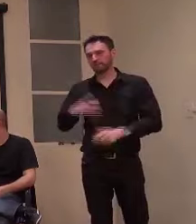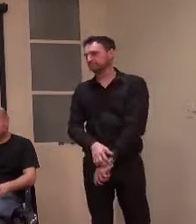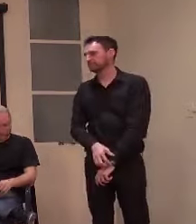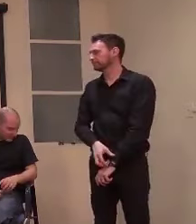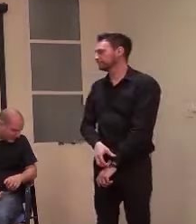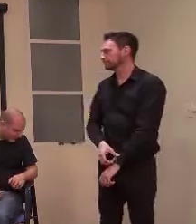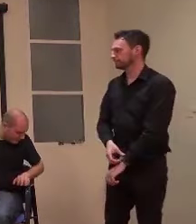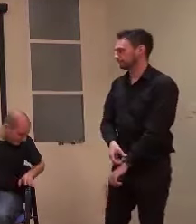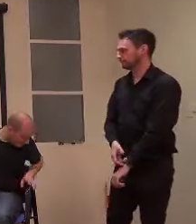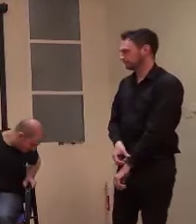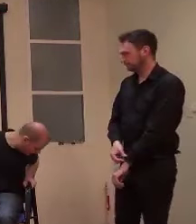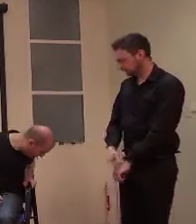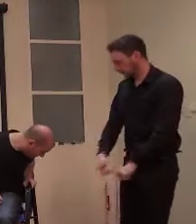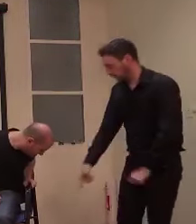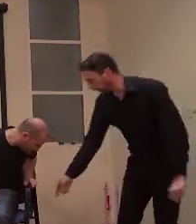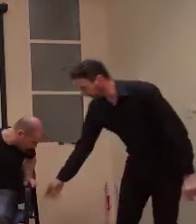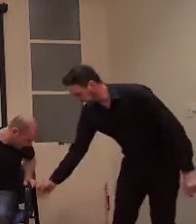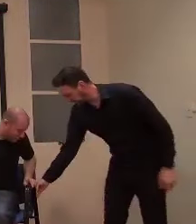impartirla